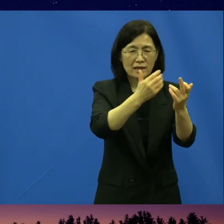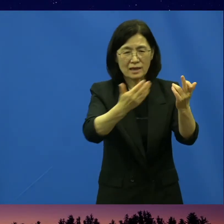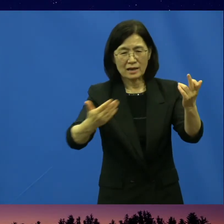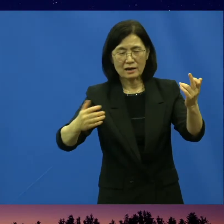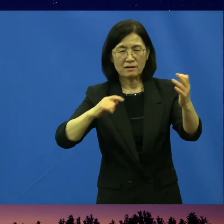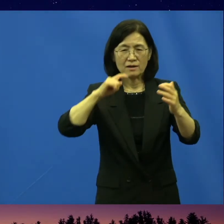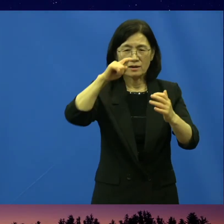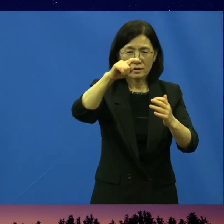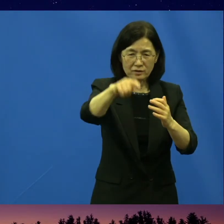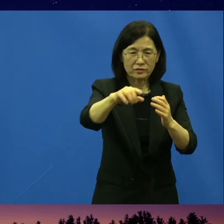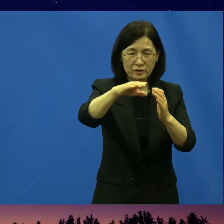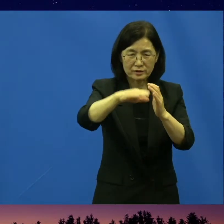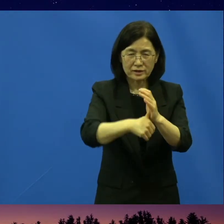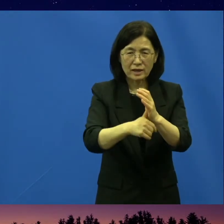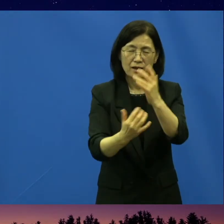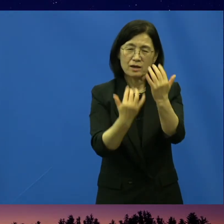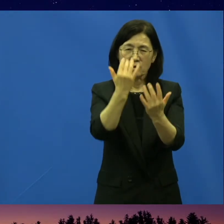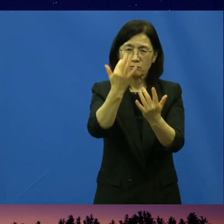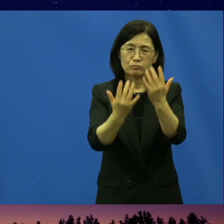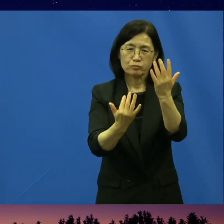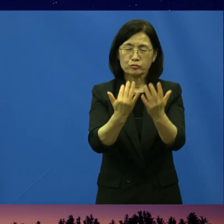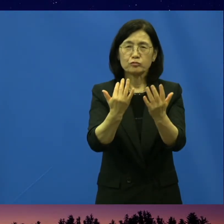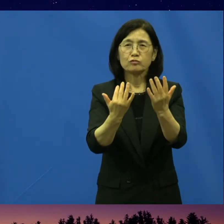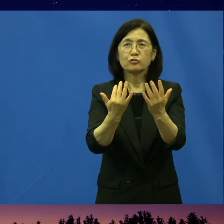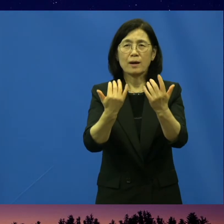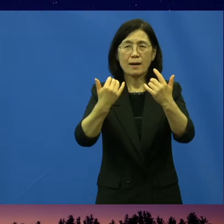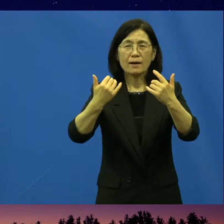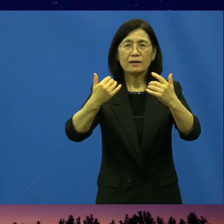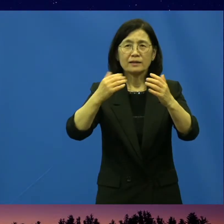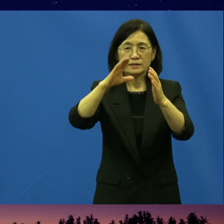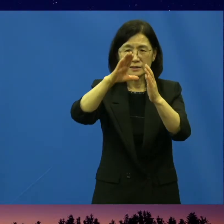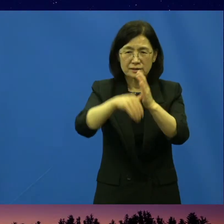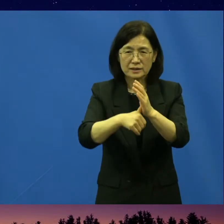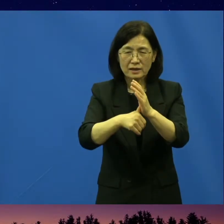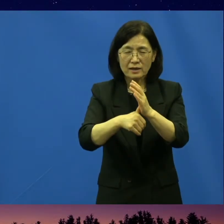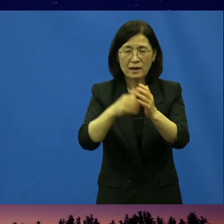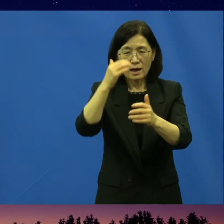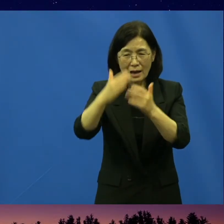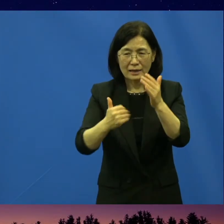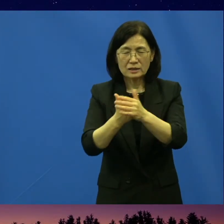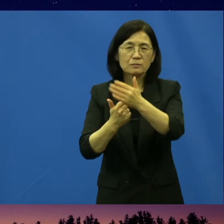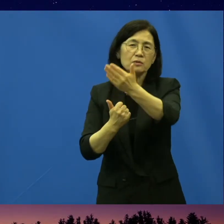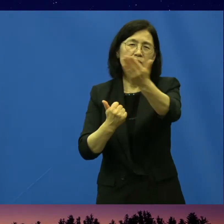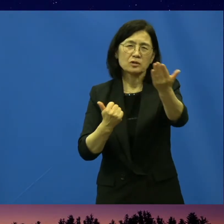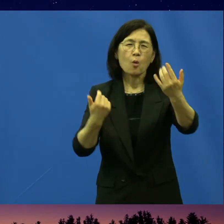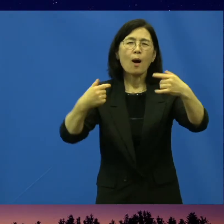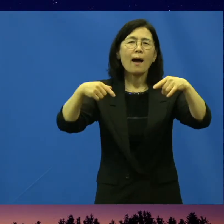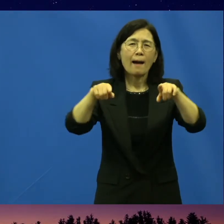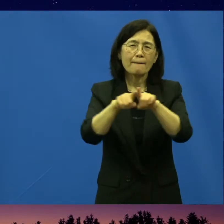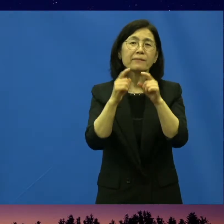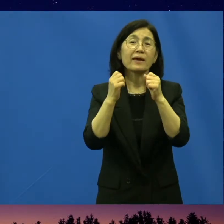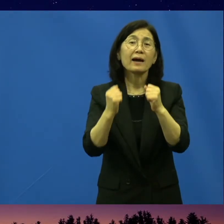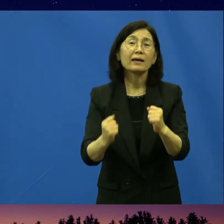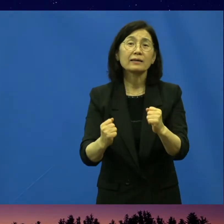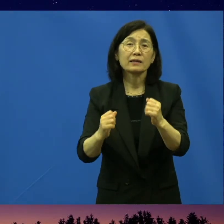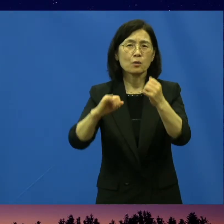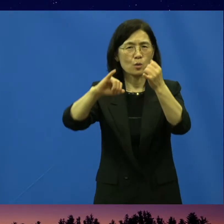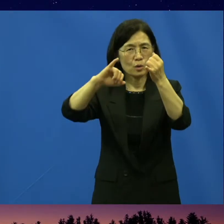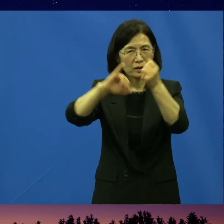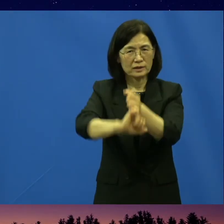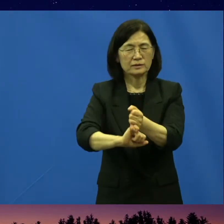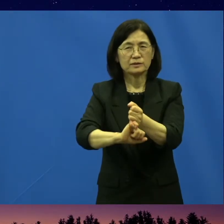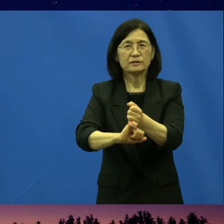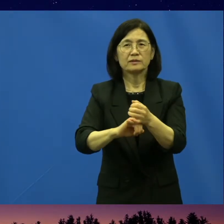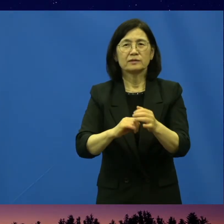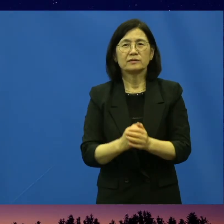있을지라도 내가 너와 함께 하겠다. 이 10편 23편 4절에 유명하거든. 내가 사망의 음침한 골짜기로